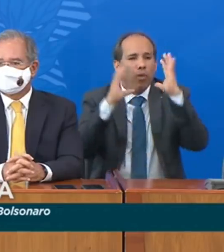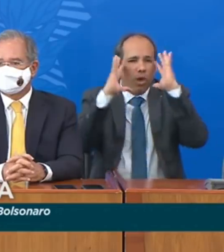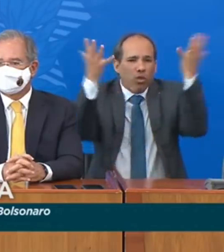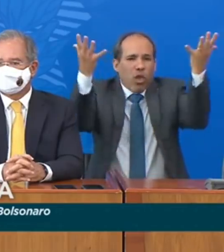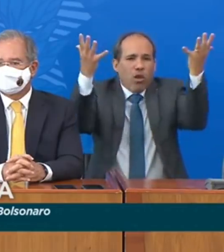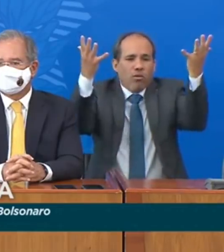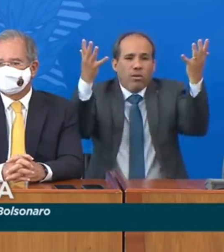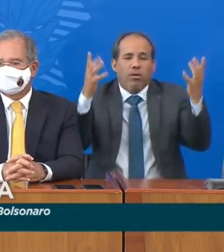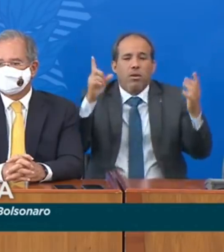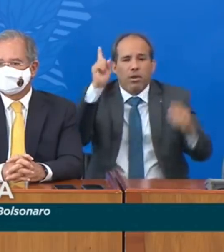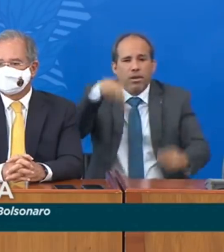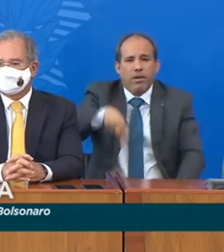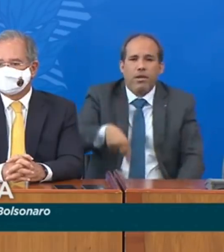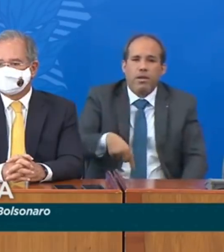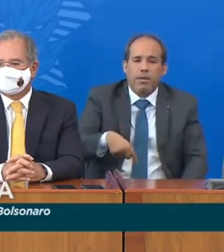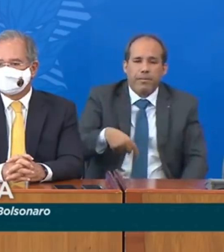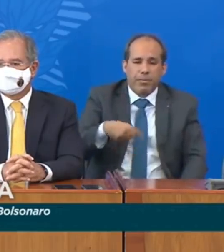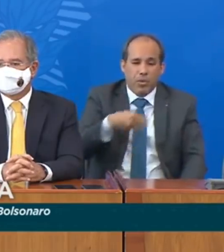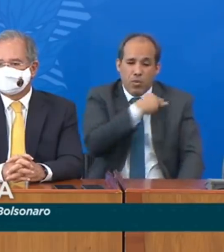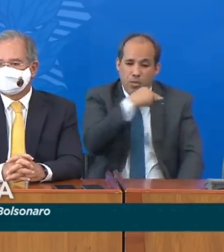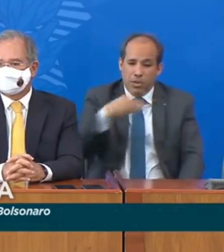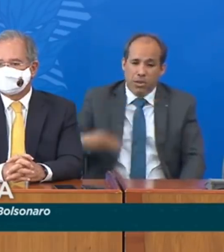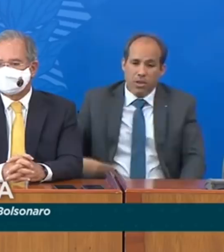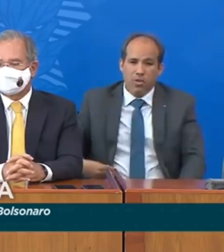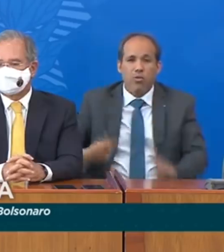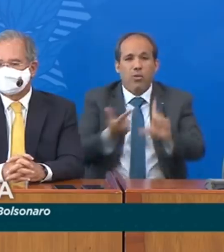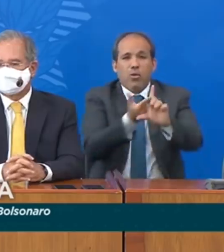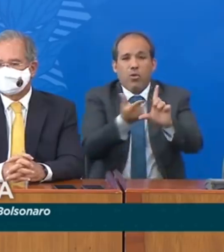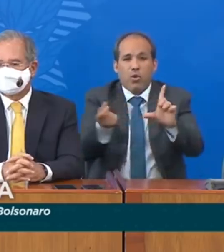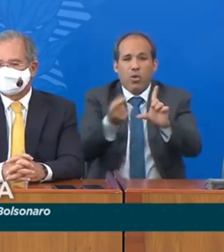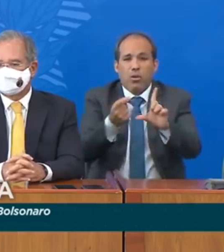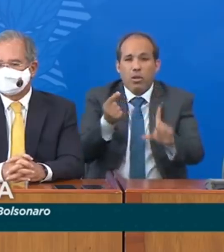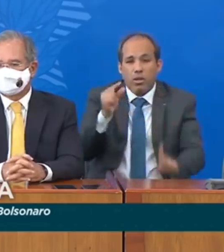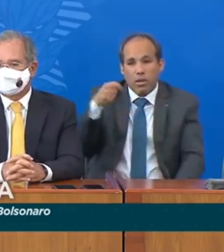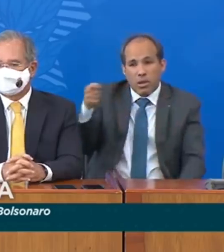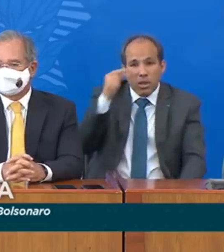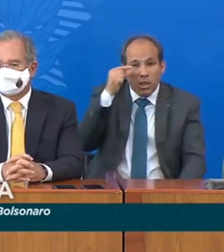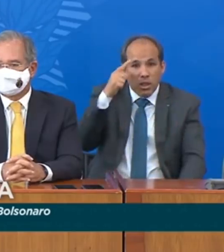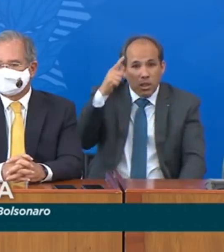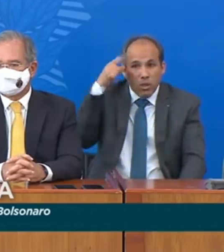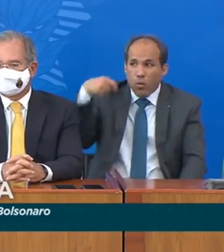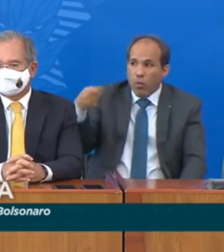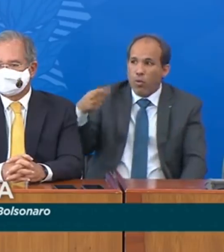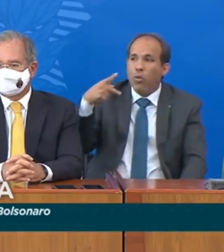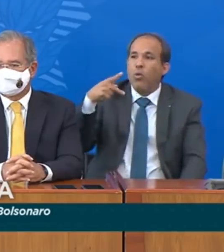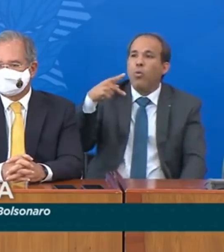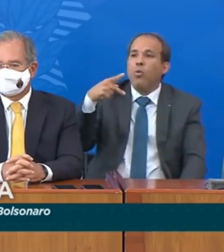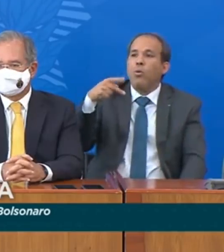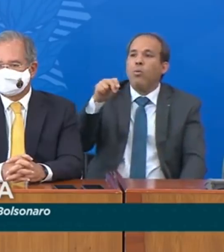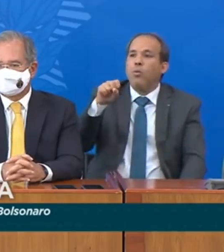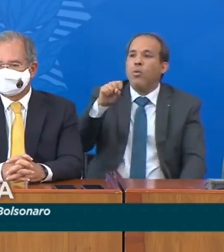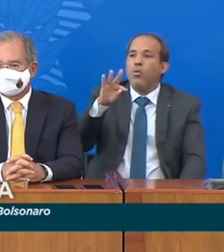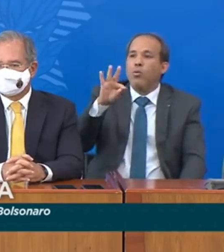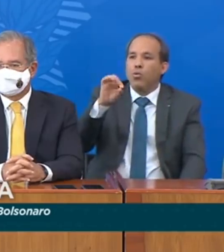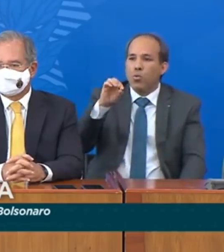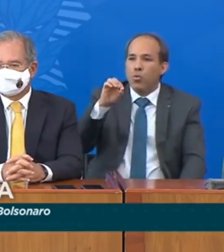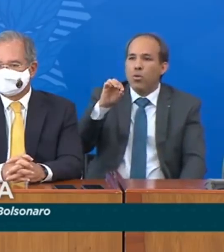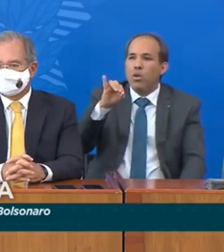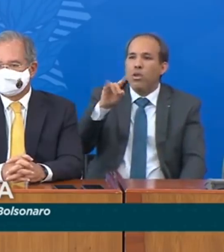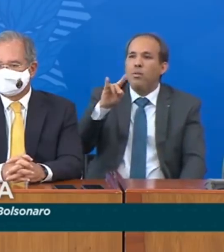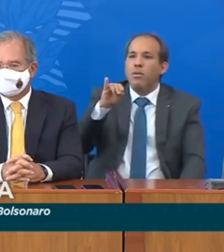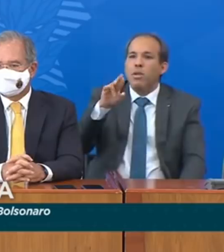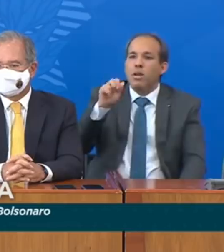o nosso ministro da Economia, que carinhosamente eu chamo de Posto Ipiranga, bem